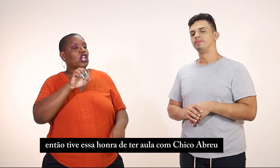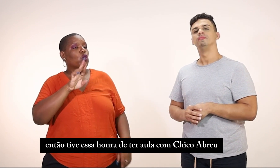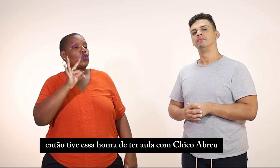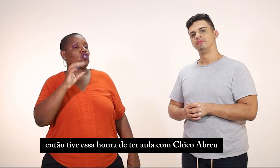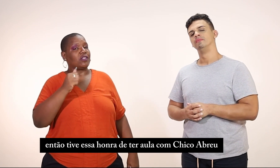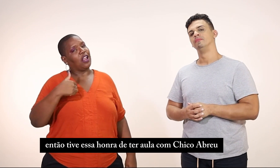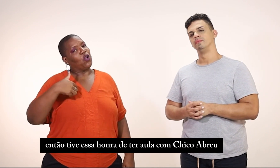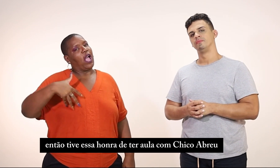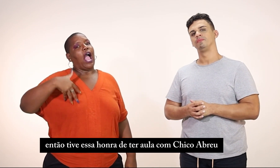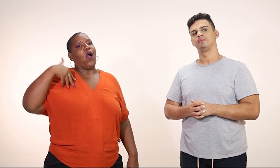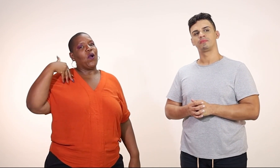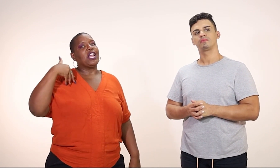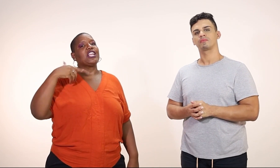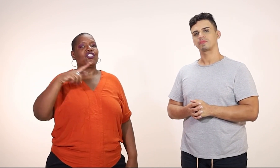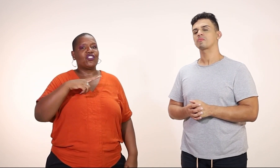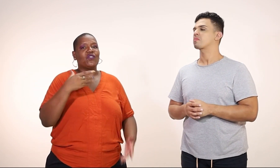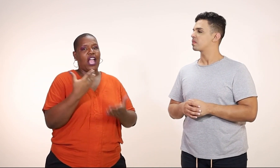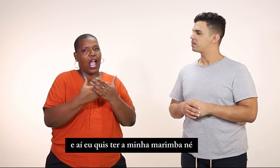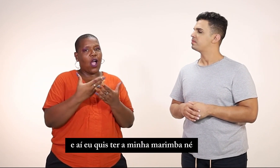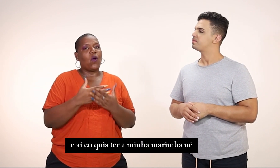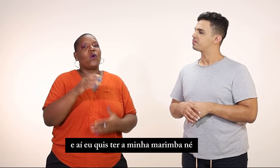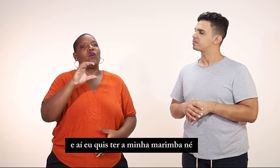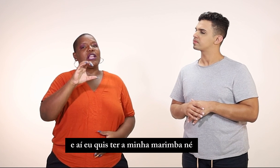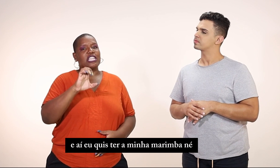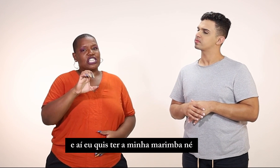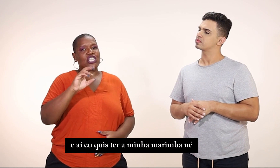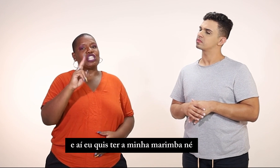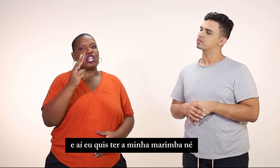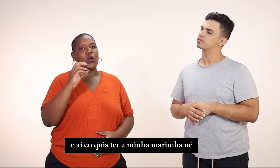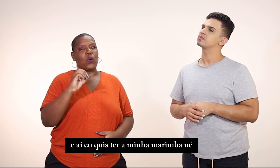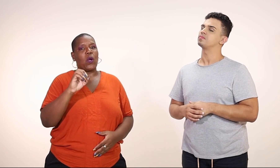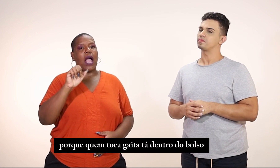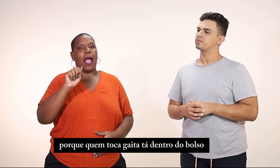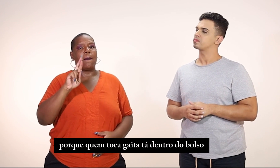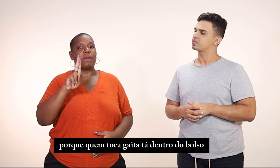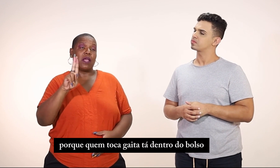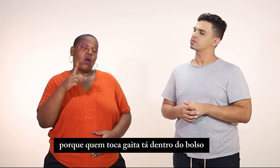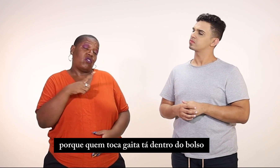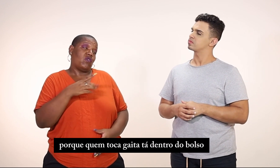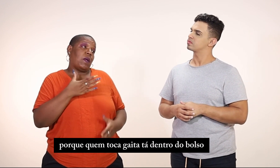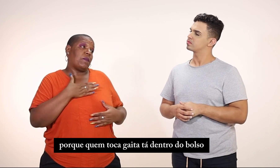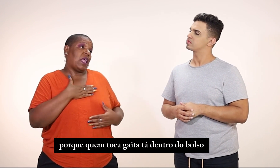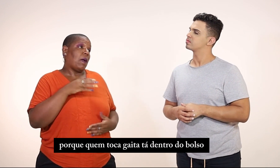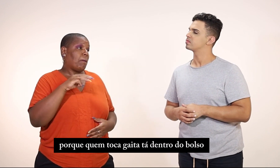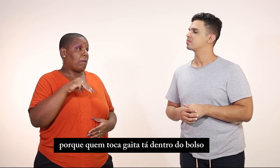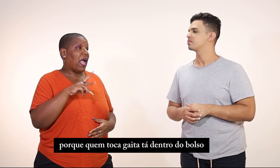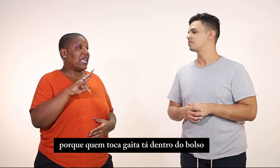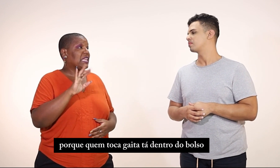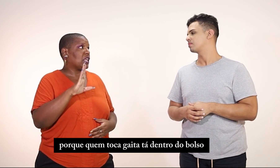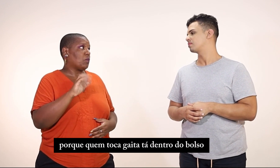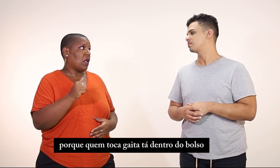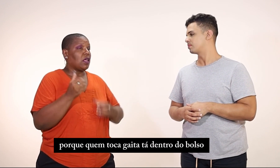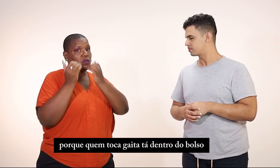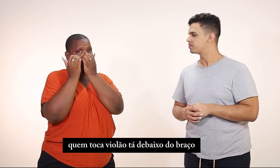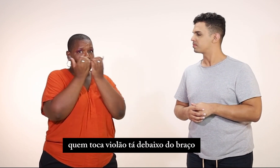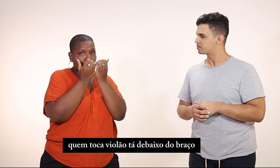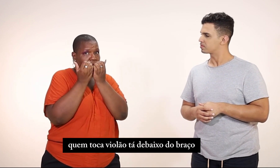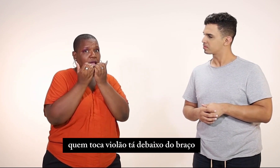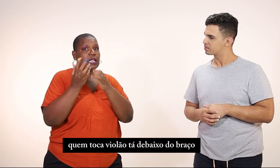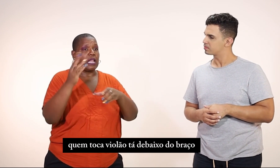com o Chico Abreu. E aí eu quis ter a minha marimba, né? Porque quem toca gaita tá dentro do bolso, quem toca violão tá